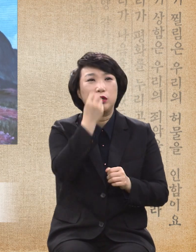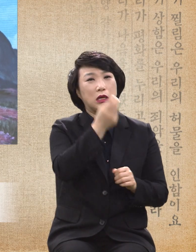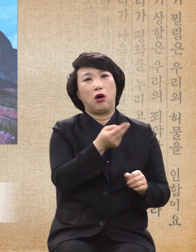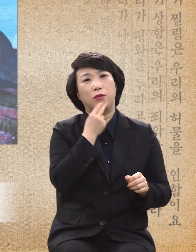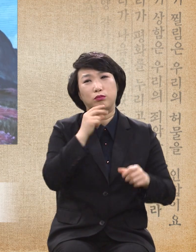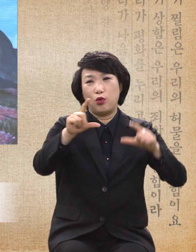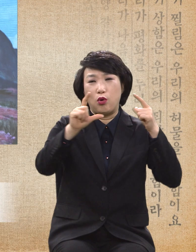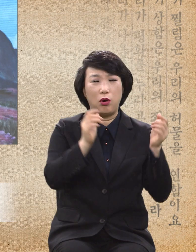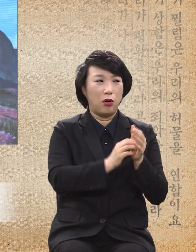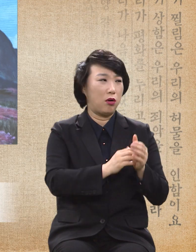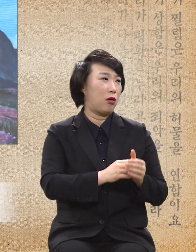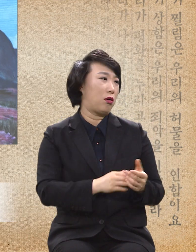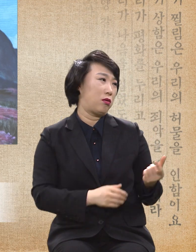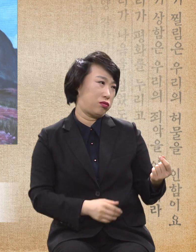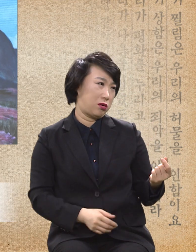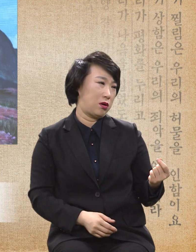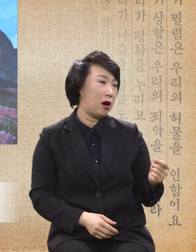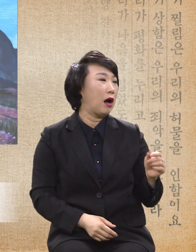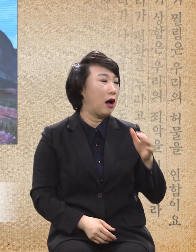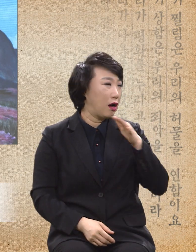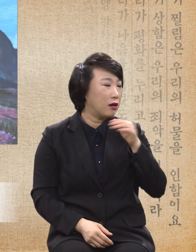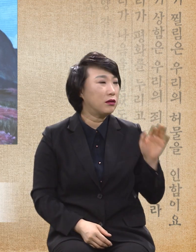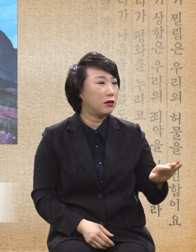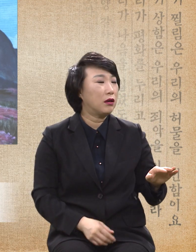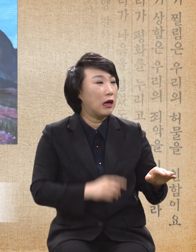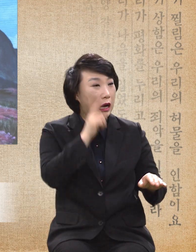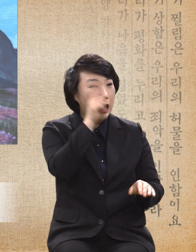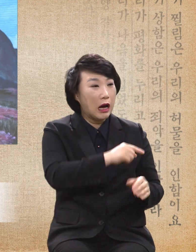그렇지. 악한 역사는